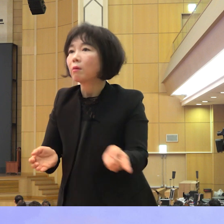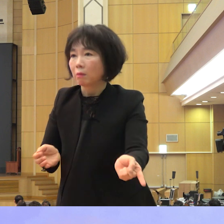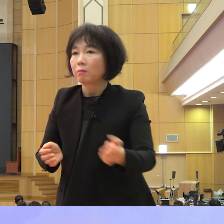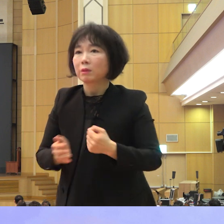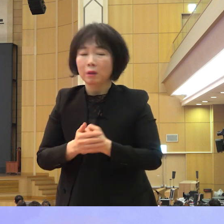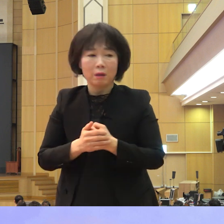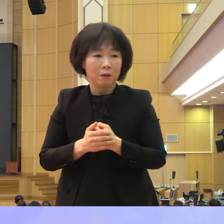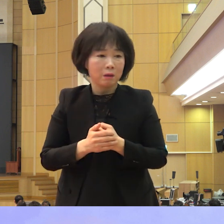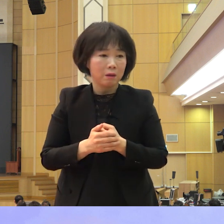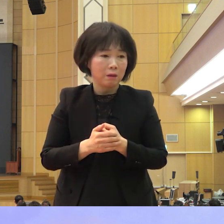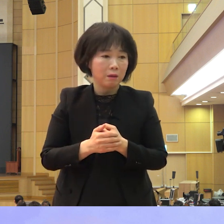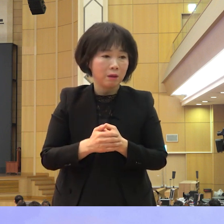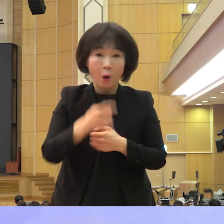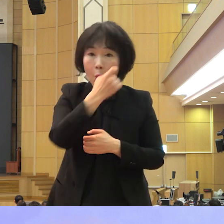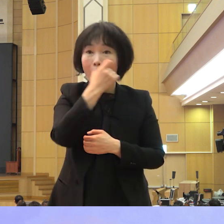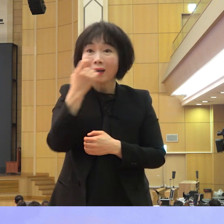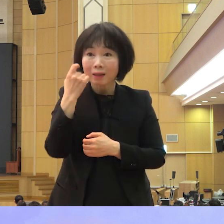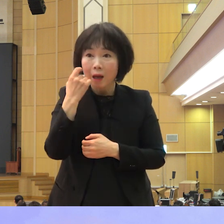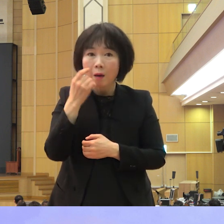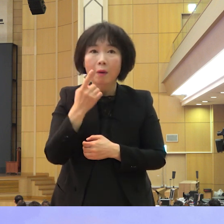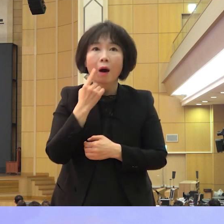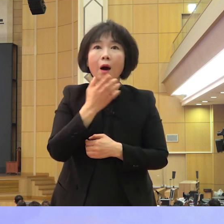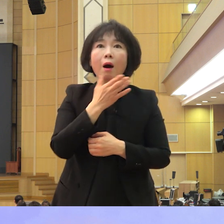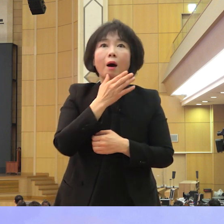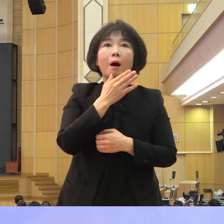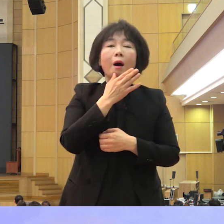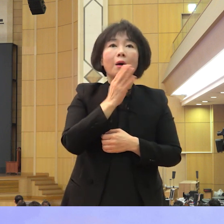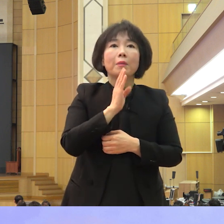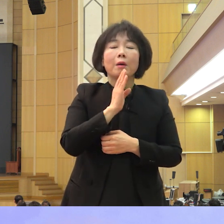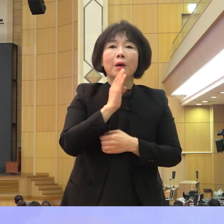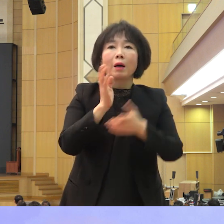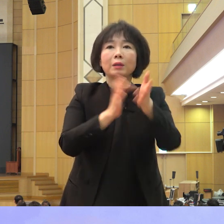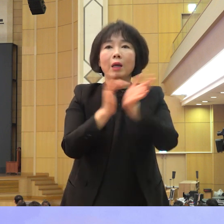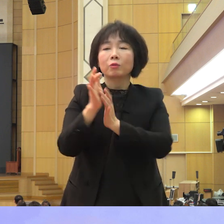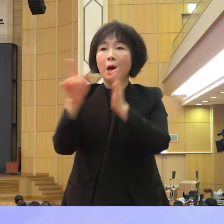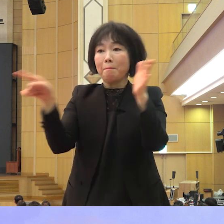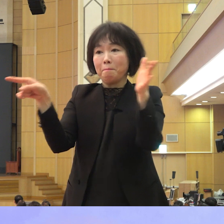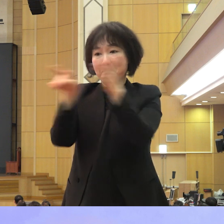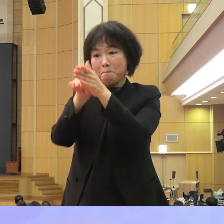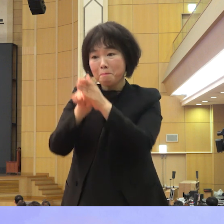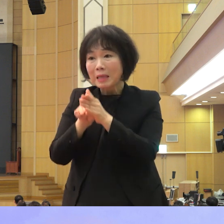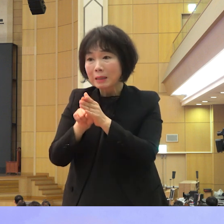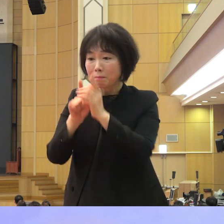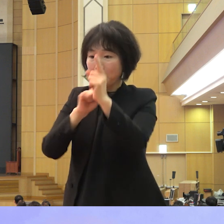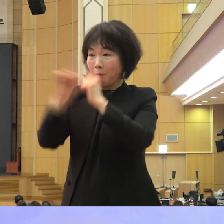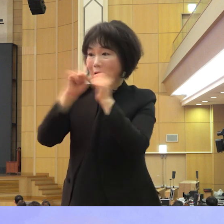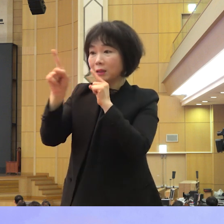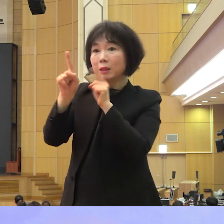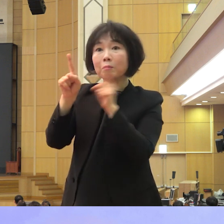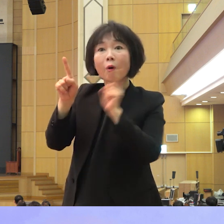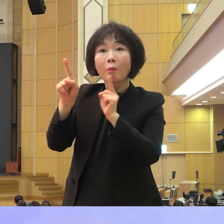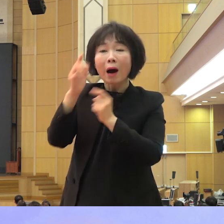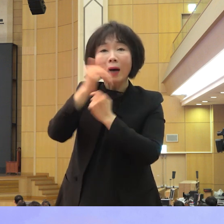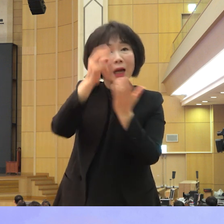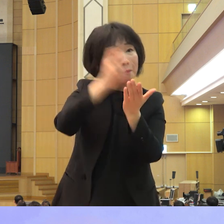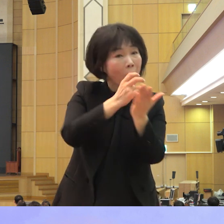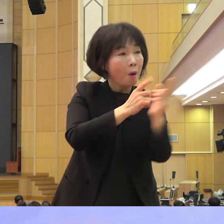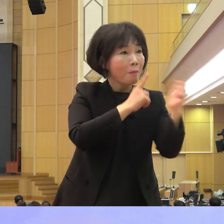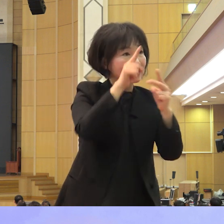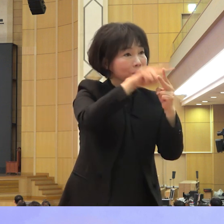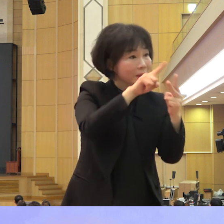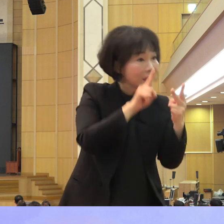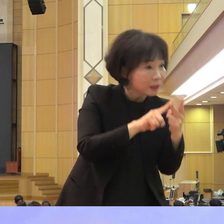통해서 지금까지 말씀 들은 거 보니까 믿음의 말씀이란 말이 율법의